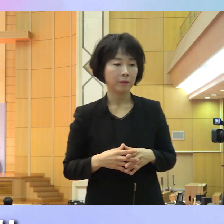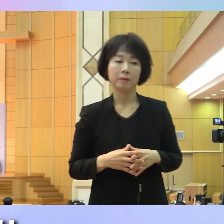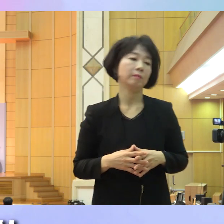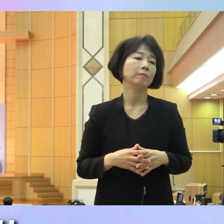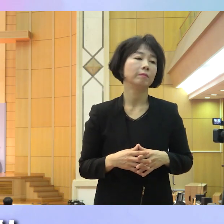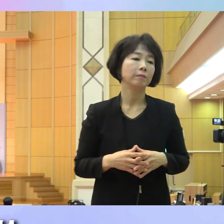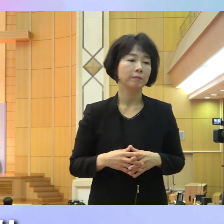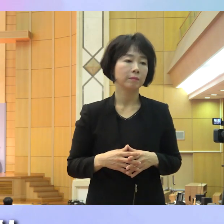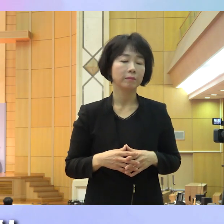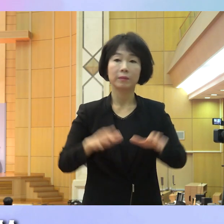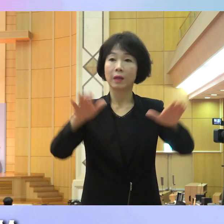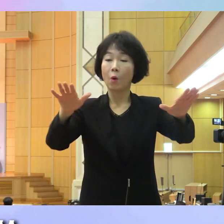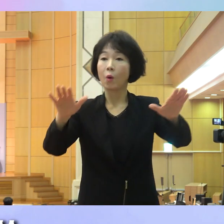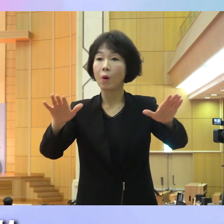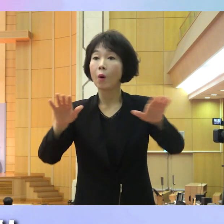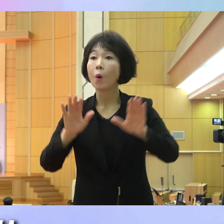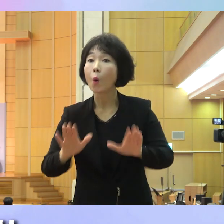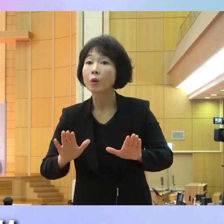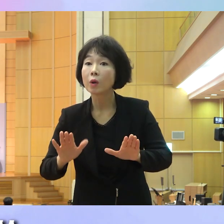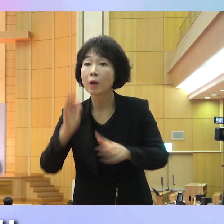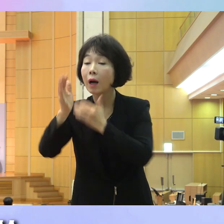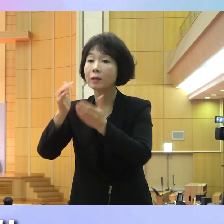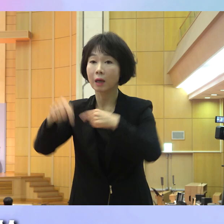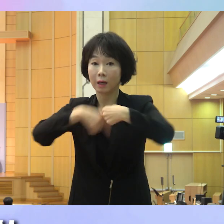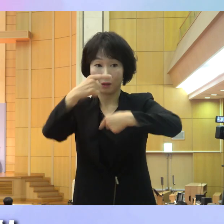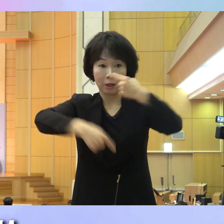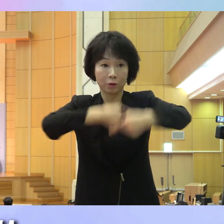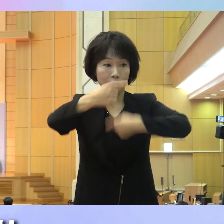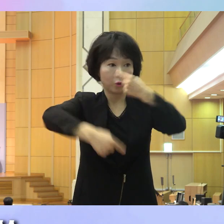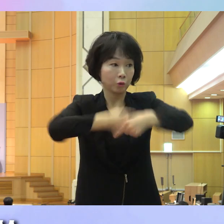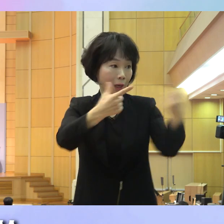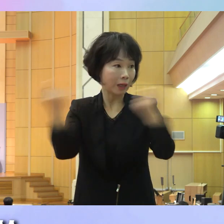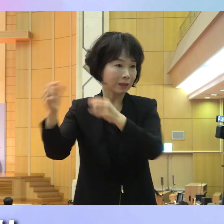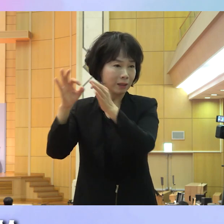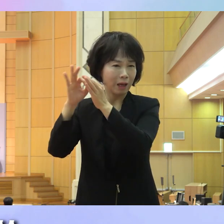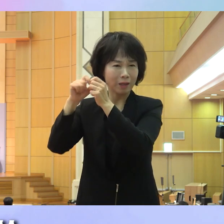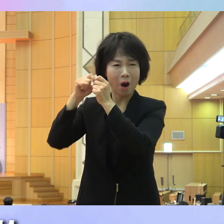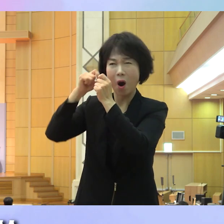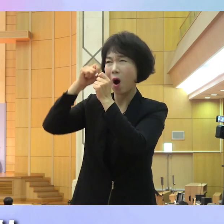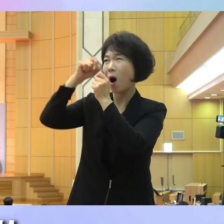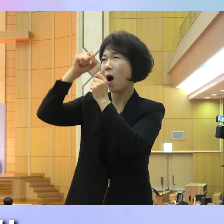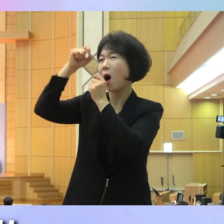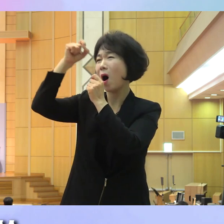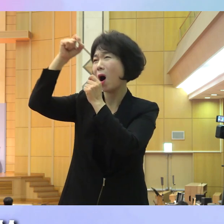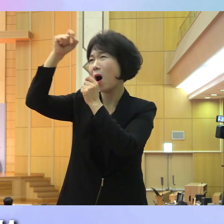네, 영생의 말씀 따라하겠습니다. 영생의 말씀.